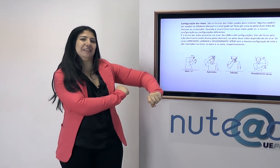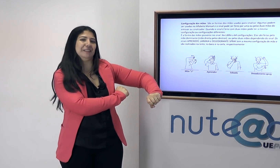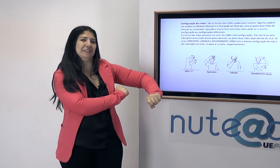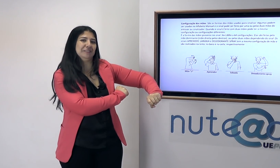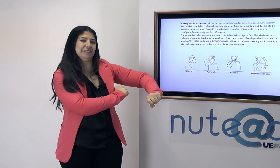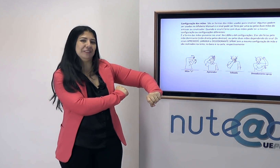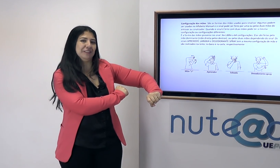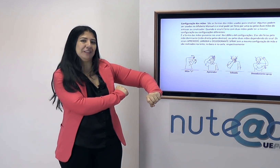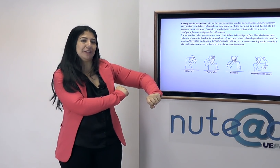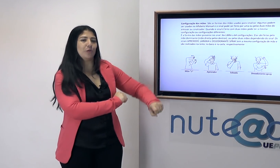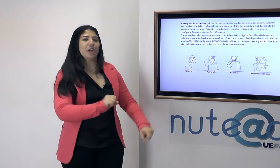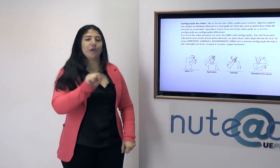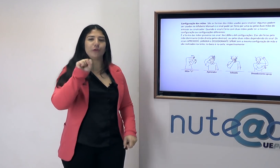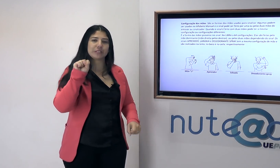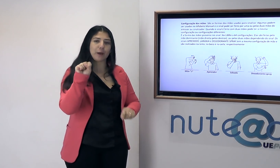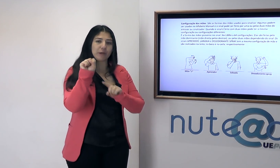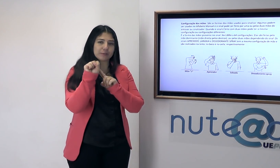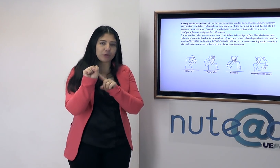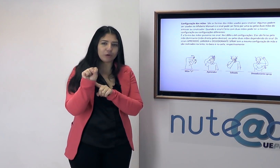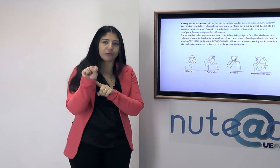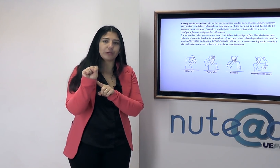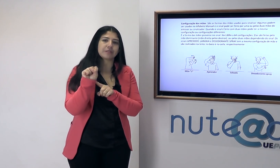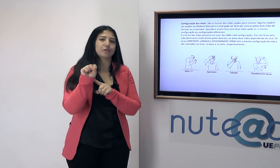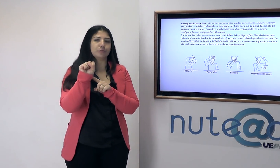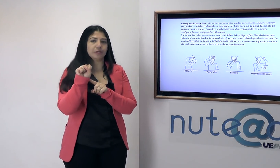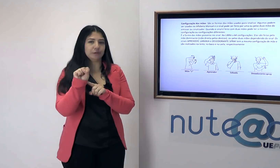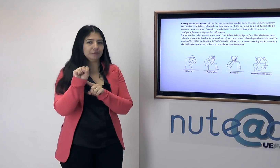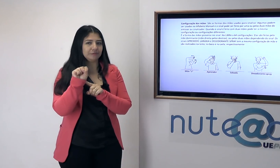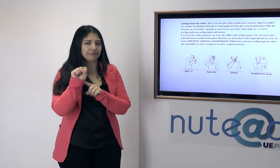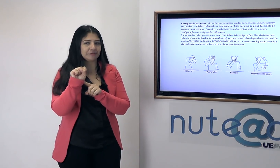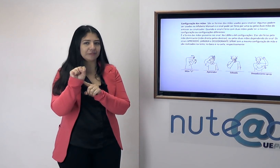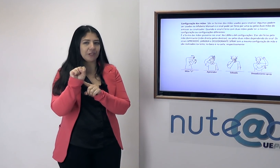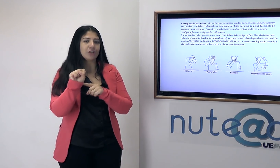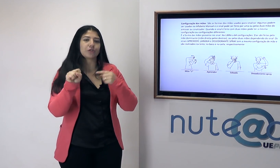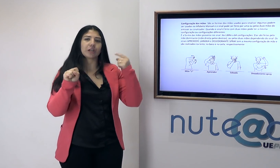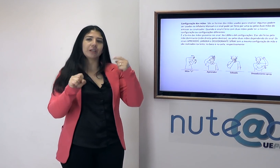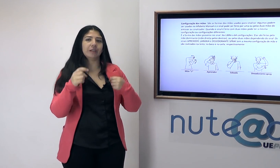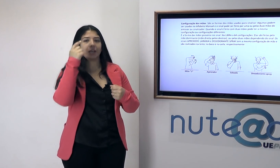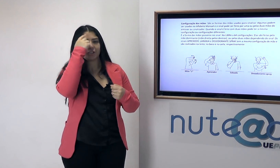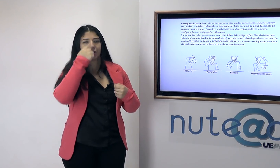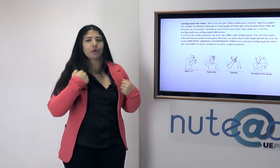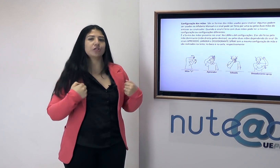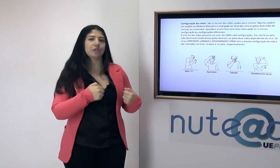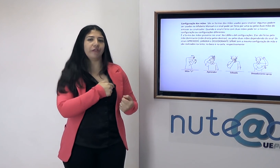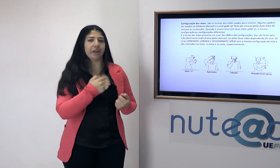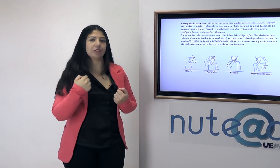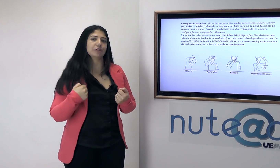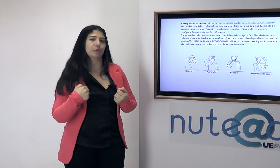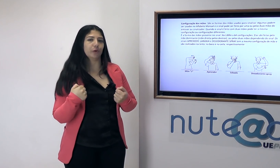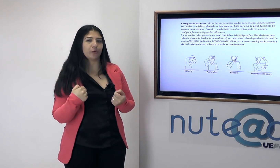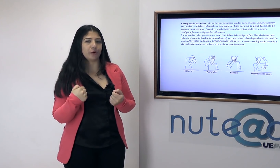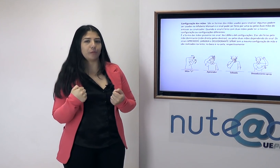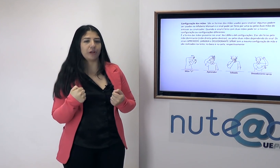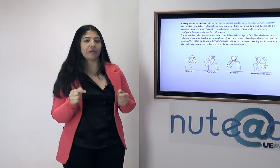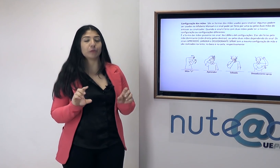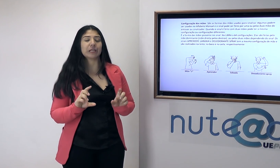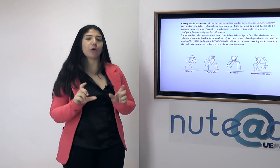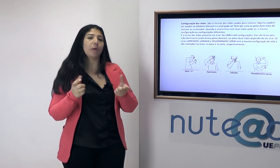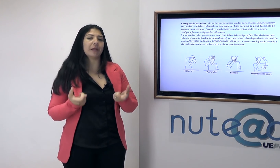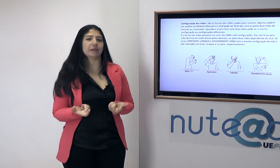axila. Então, eu vou usar a mesma configuração de mão, só que em regiões diferentes do meu corpo, ele vai mudar